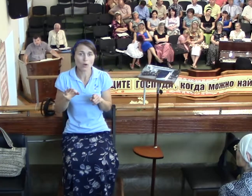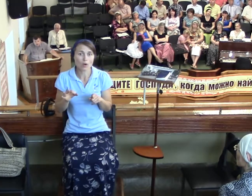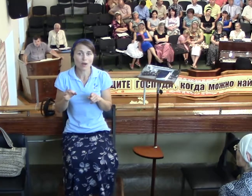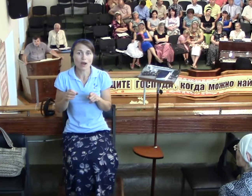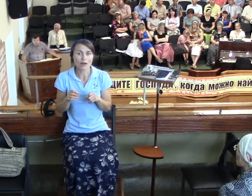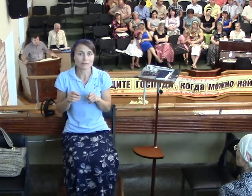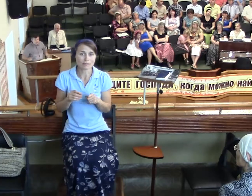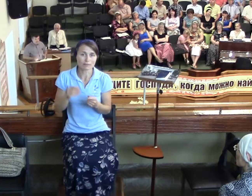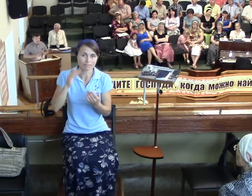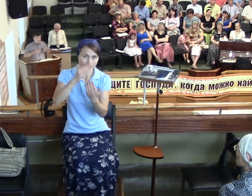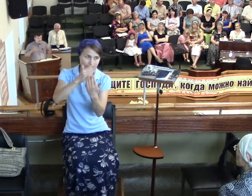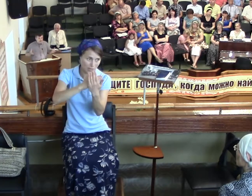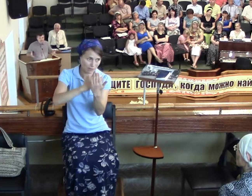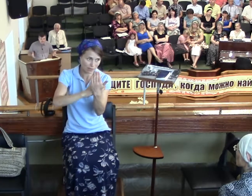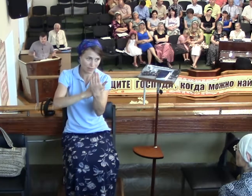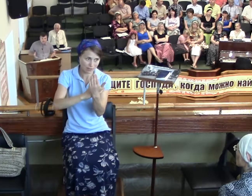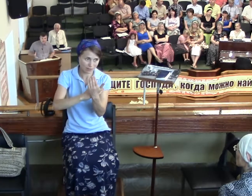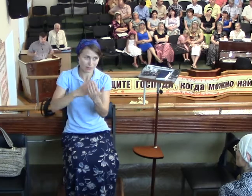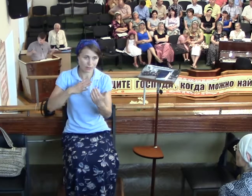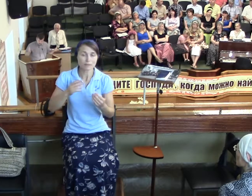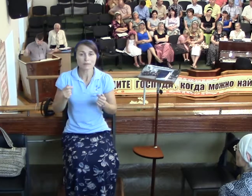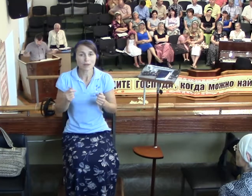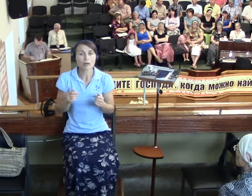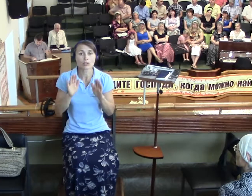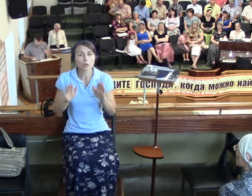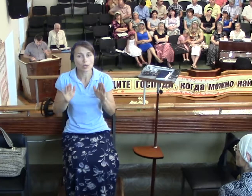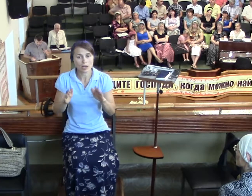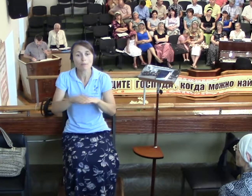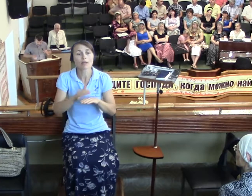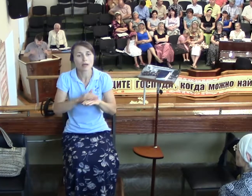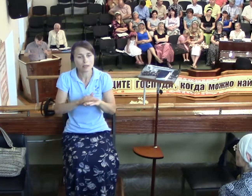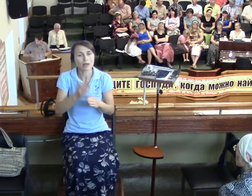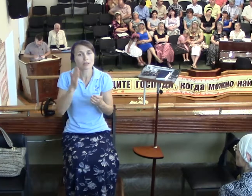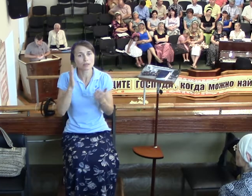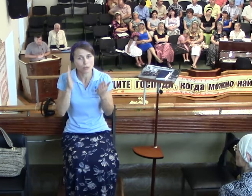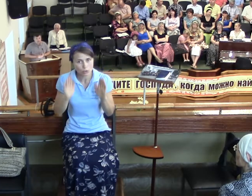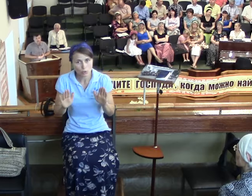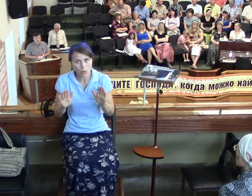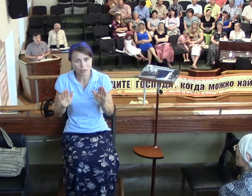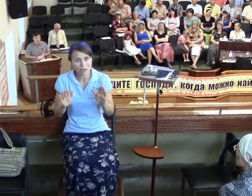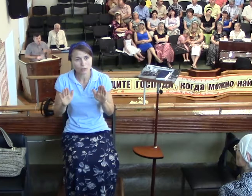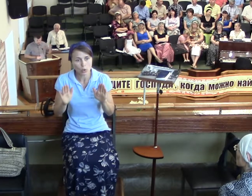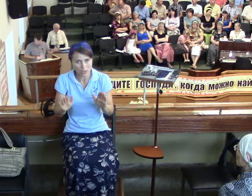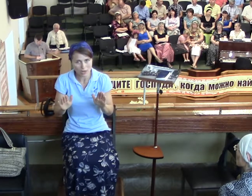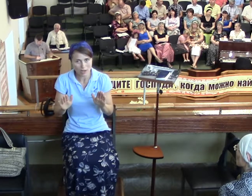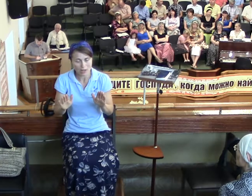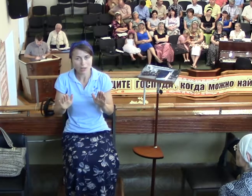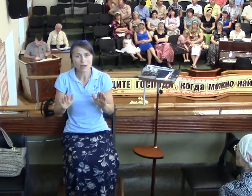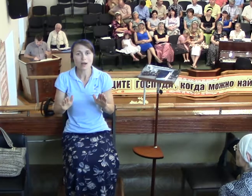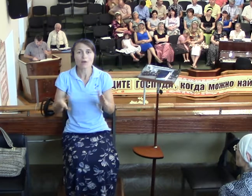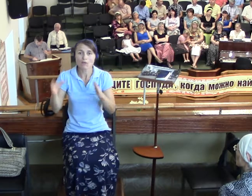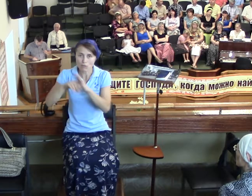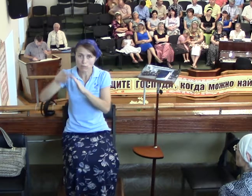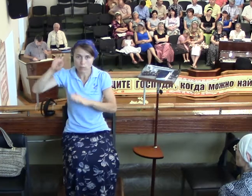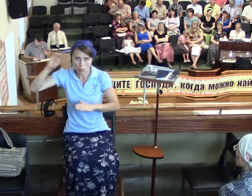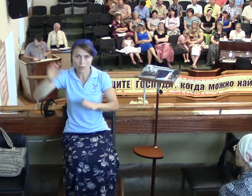только Христос. Это как раз и направляет нас с вами, как, кстати, тоже последователей вот, реформаторов, к тому, что только в